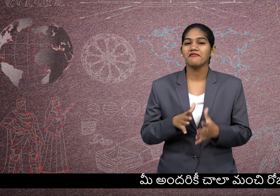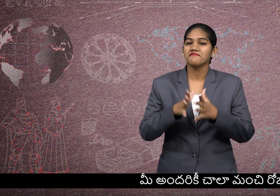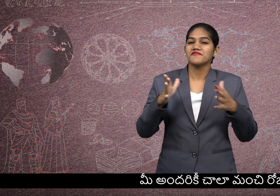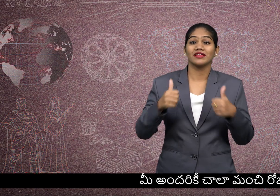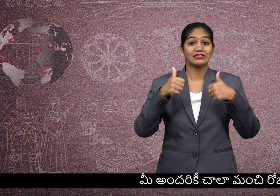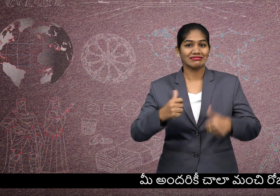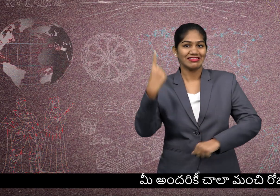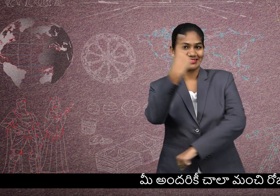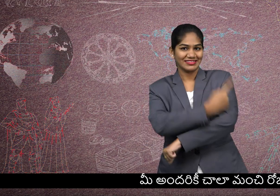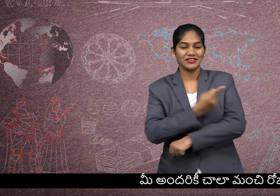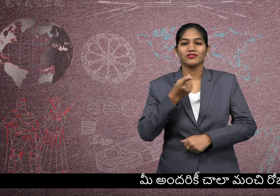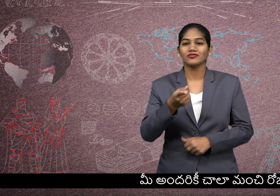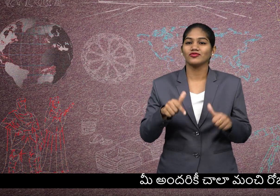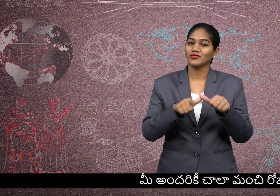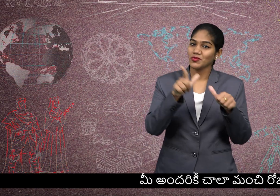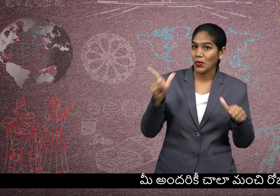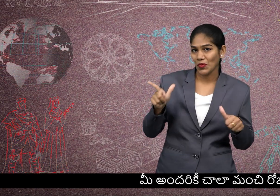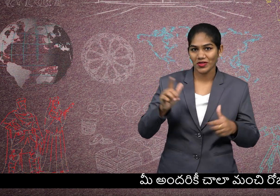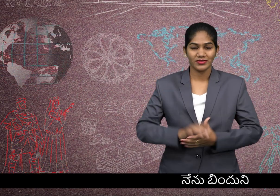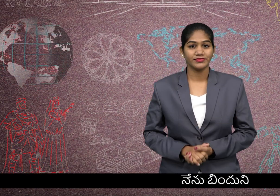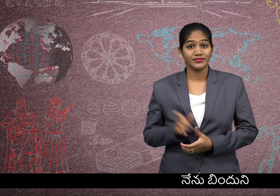అందరికీ చాలా మంచి రోజు.